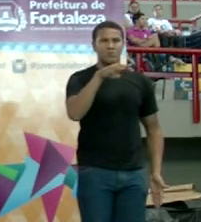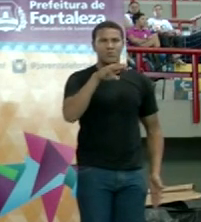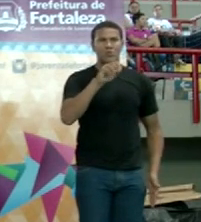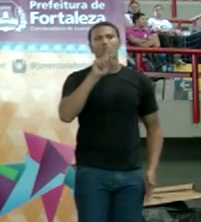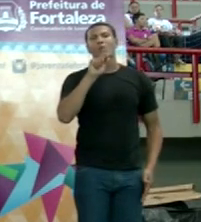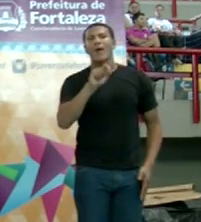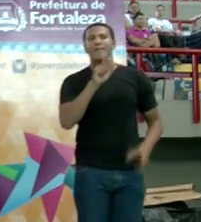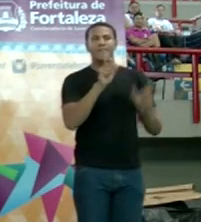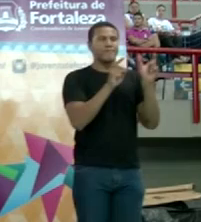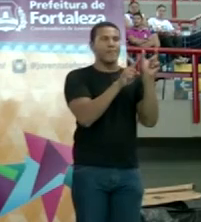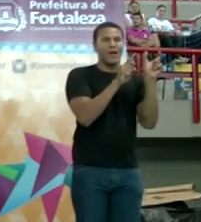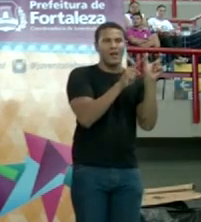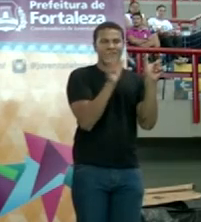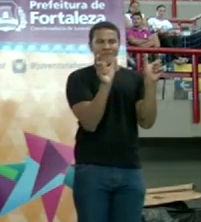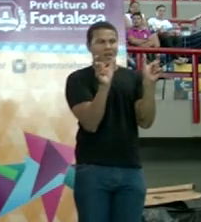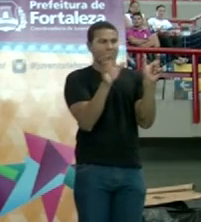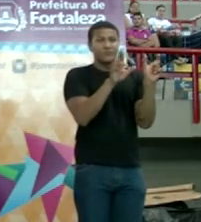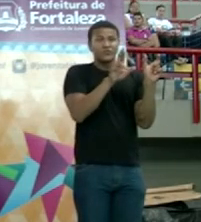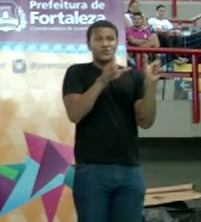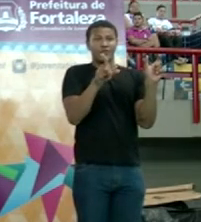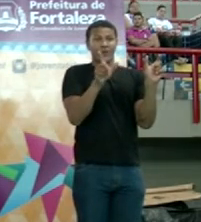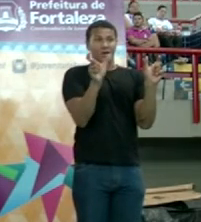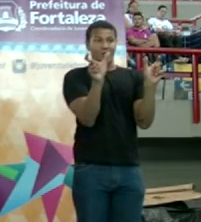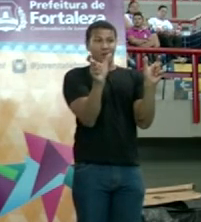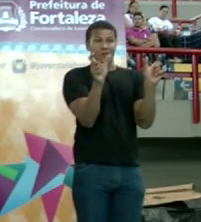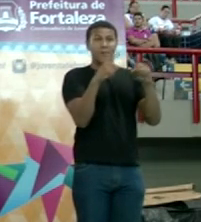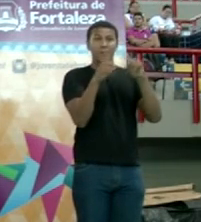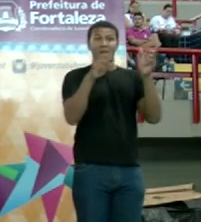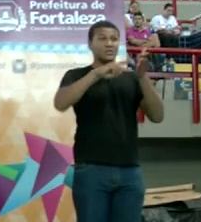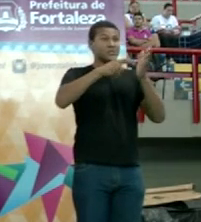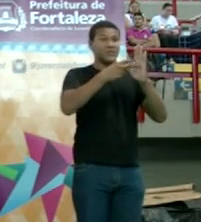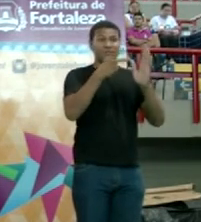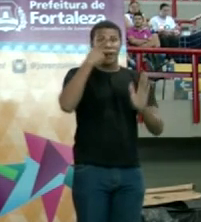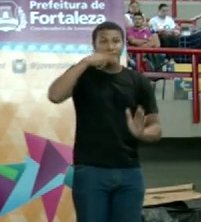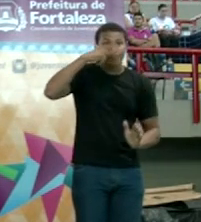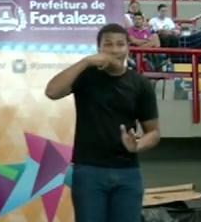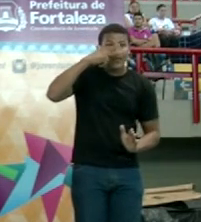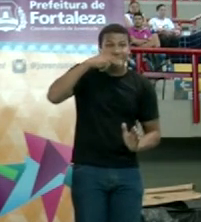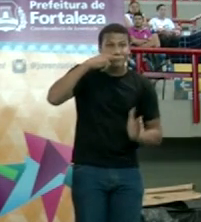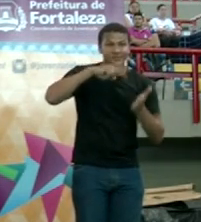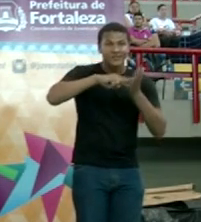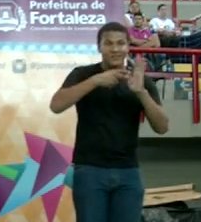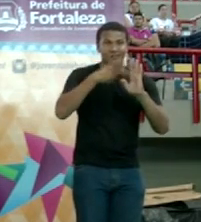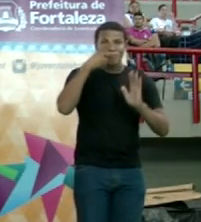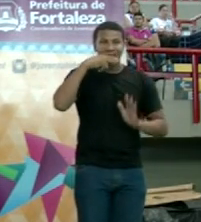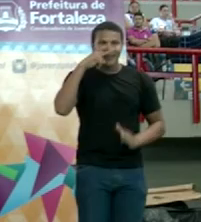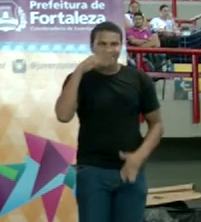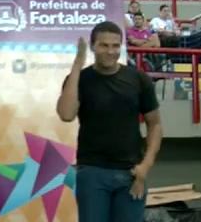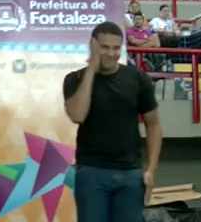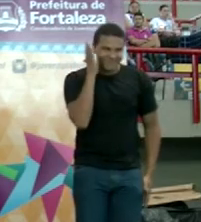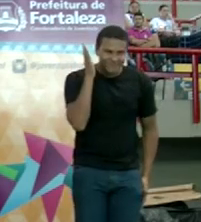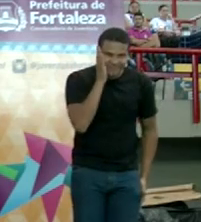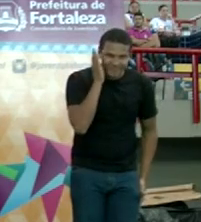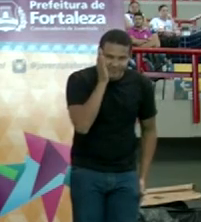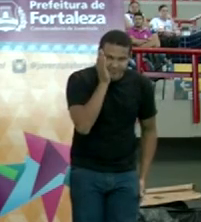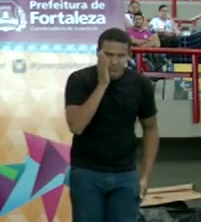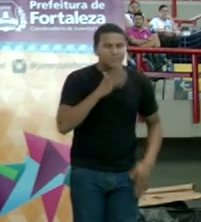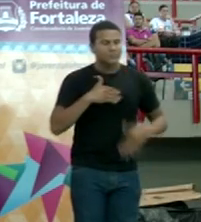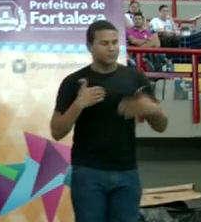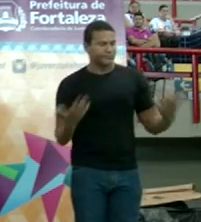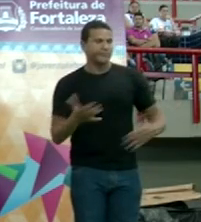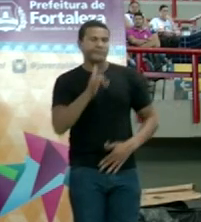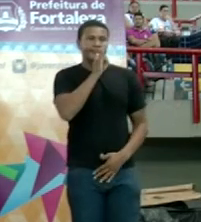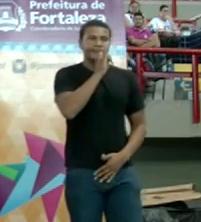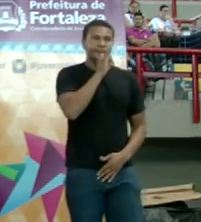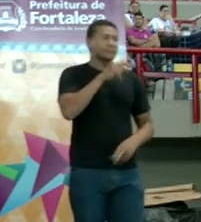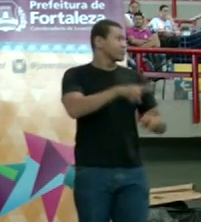minha redação, eu não devo repetir o tema, começando o parágrafo da introdução, repetindo o tema